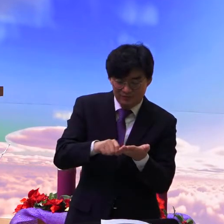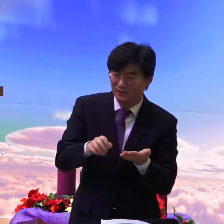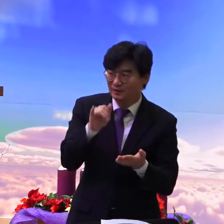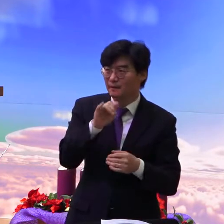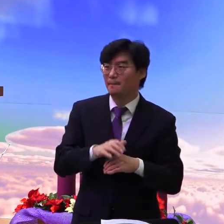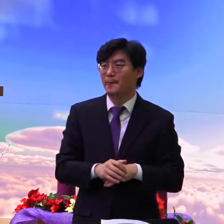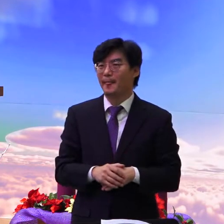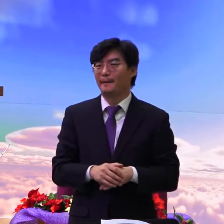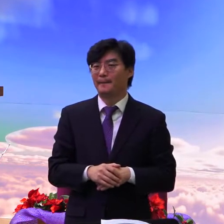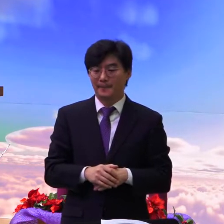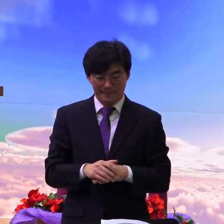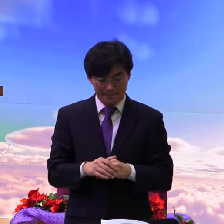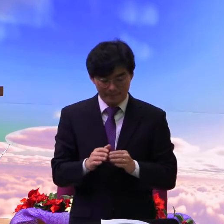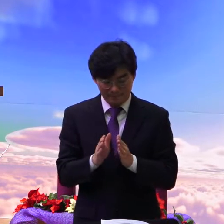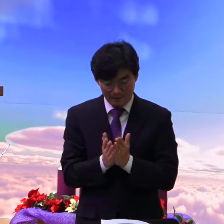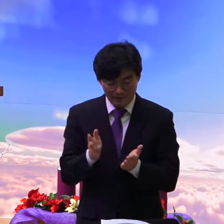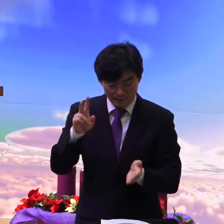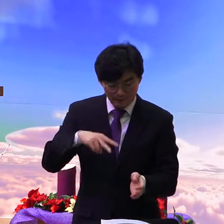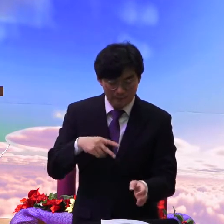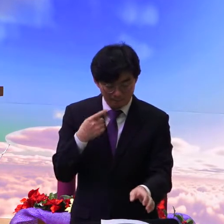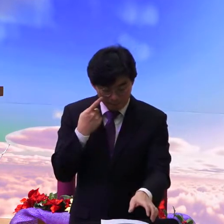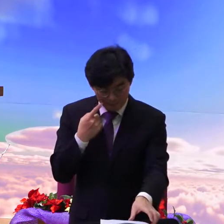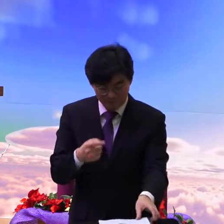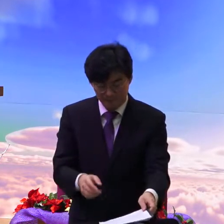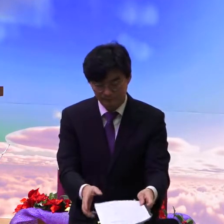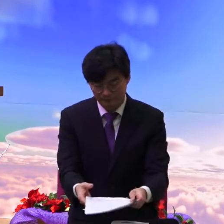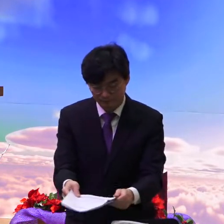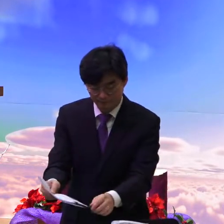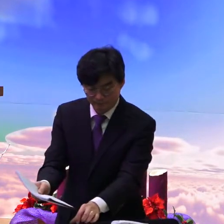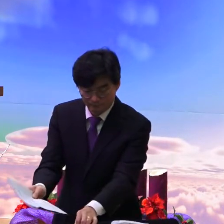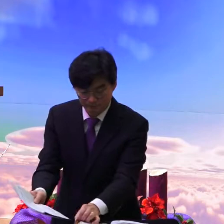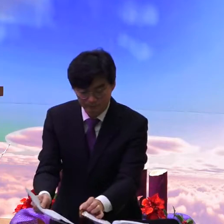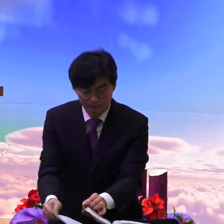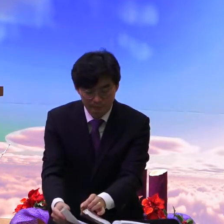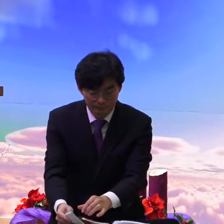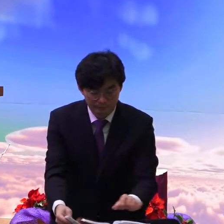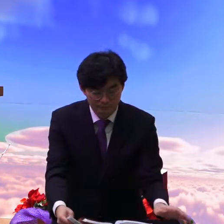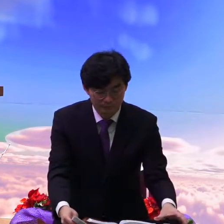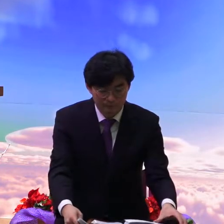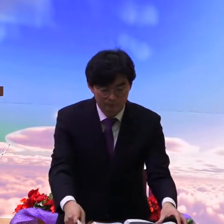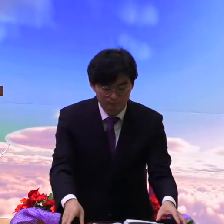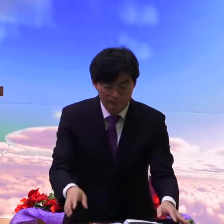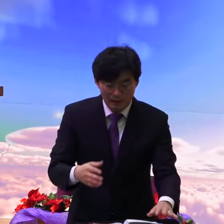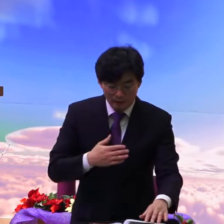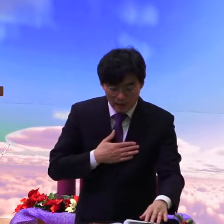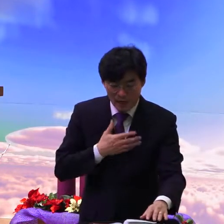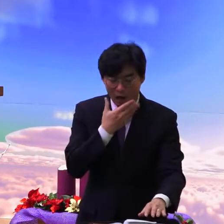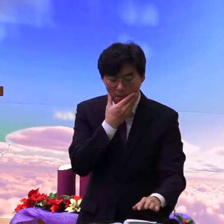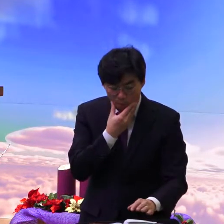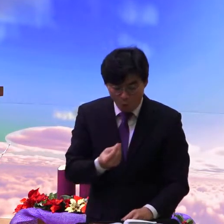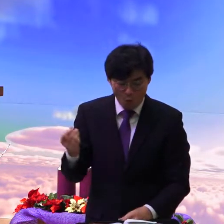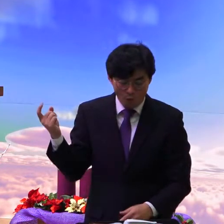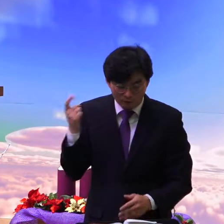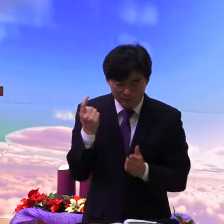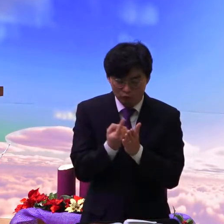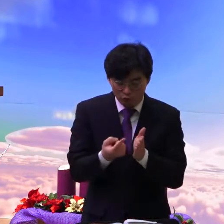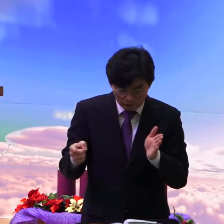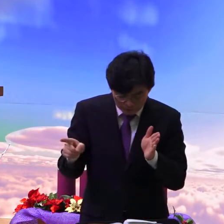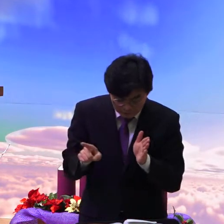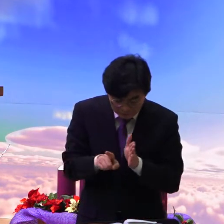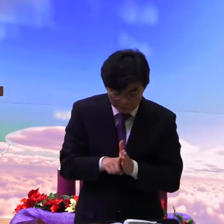읽은 본문의 처음 시작에 보면 내가 복음을 위해서 하나님의 은혜의 선물을 따라서 일꾼이